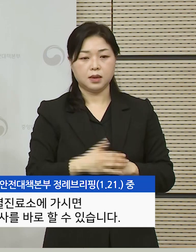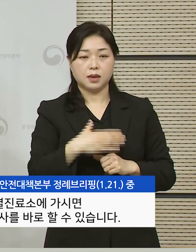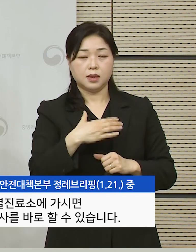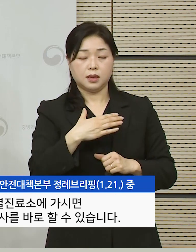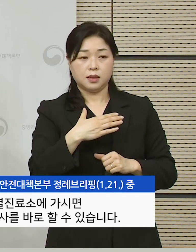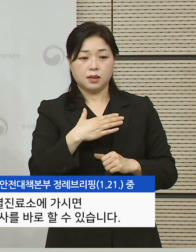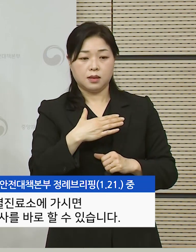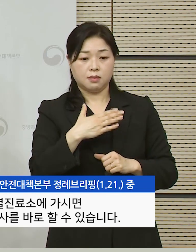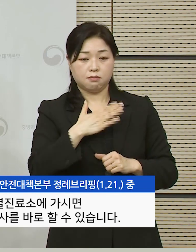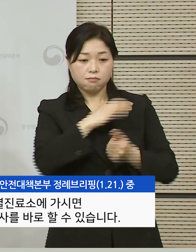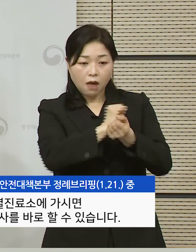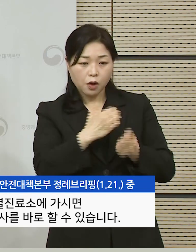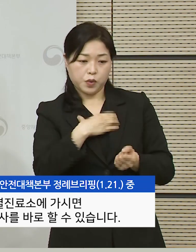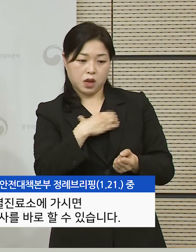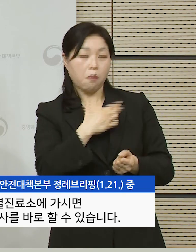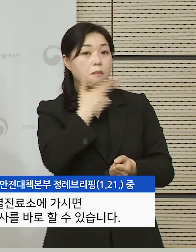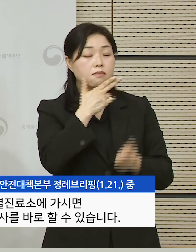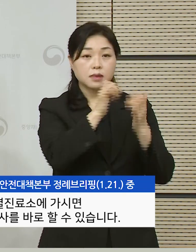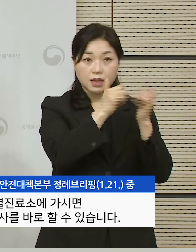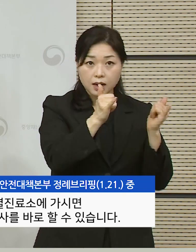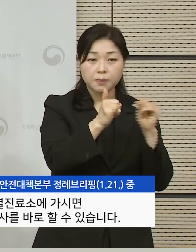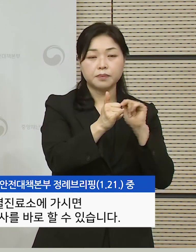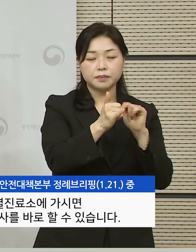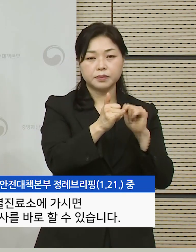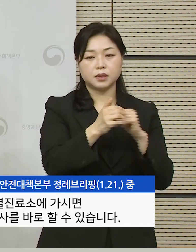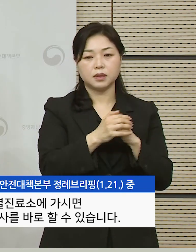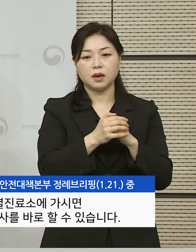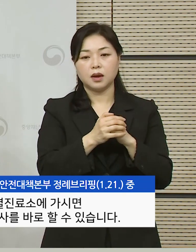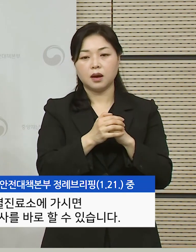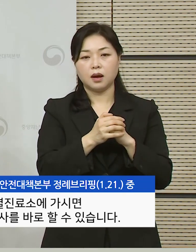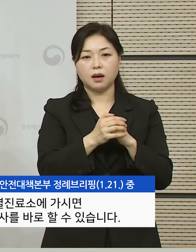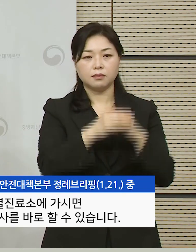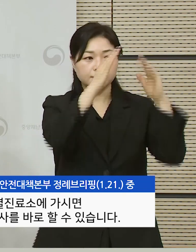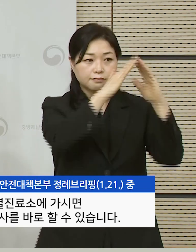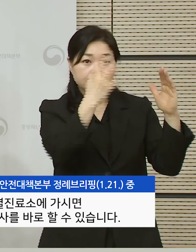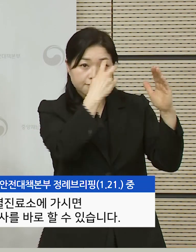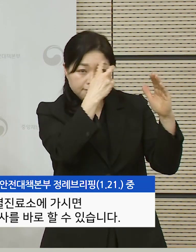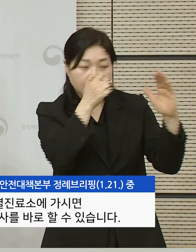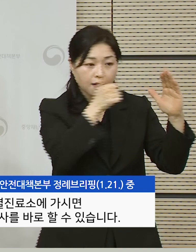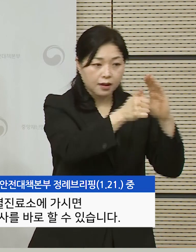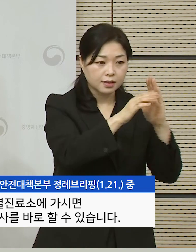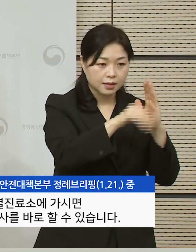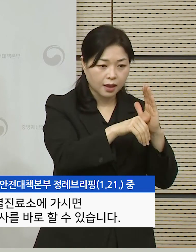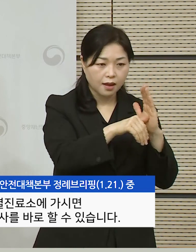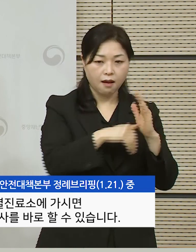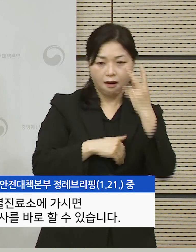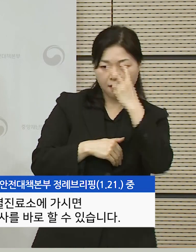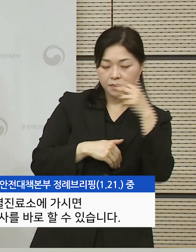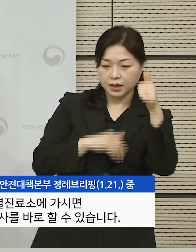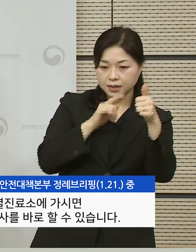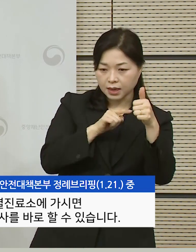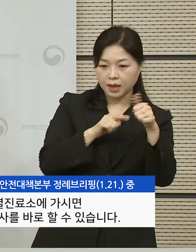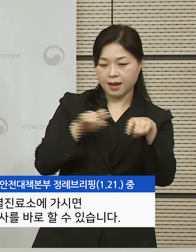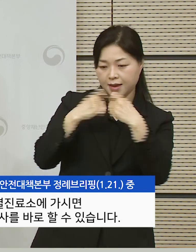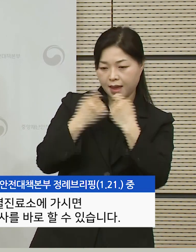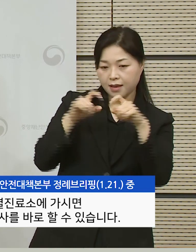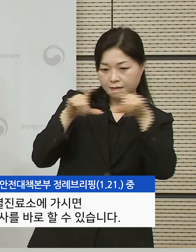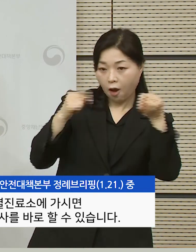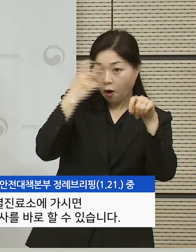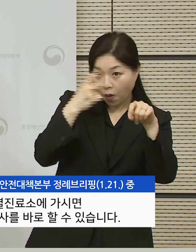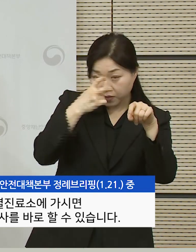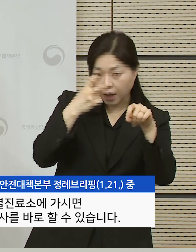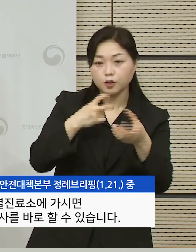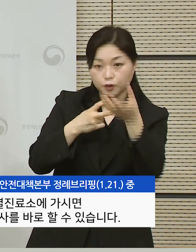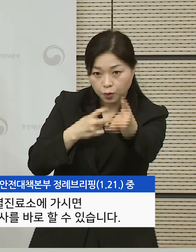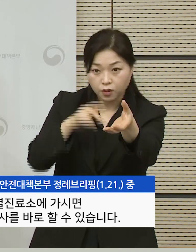이런 고위험군이 아닌 일반 국민 같은 경우에는 선별진료소에 가시면 관리자 감독하에 자가검사 키트를